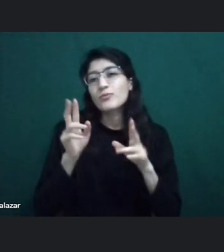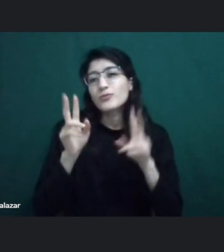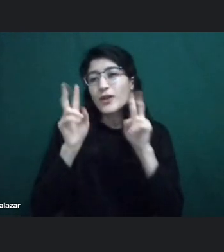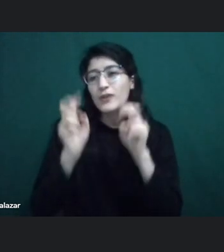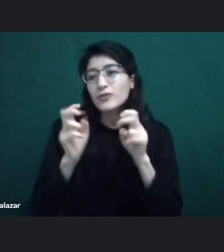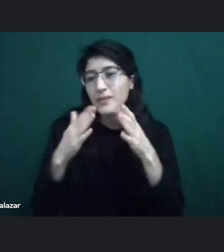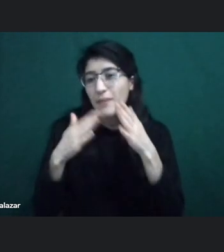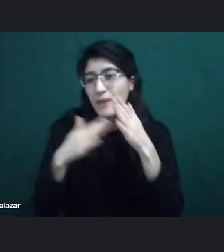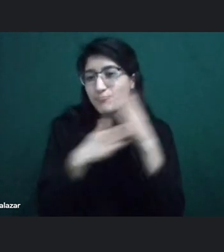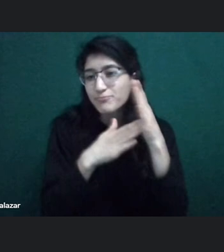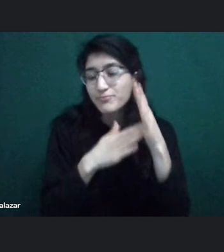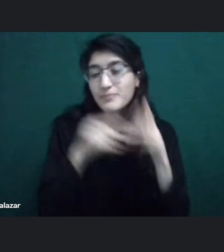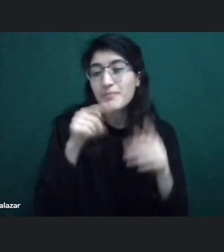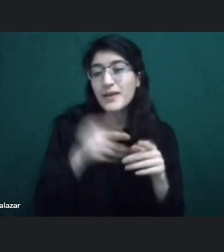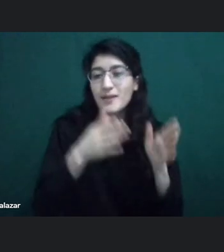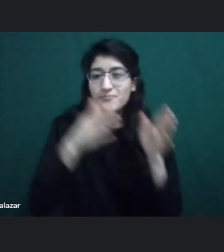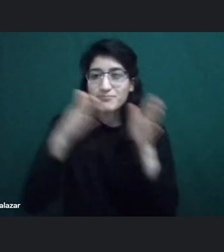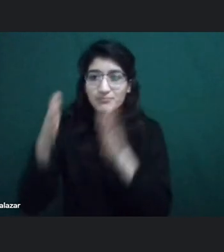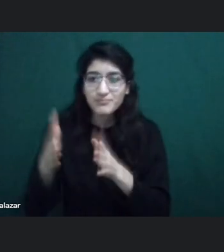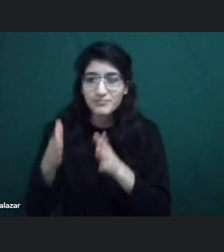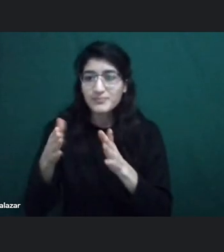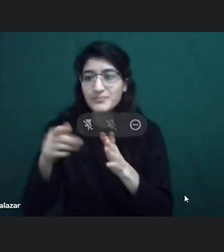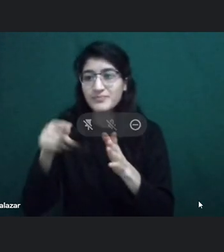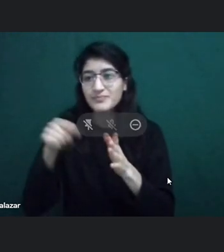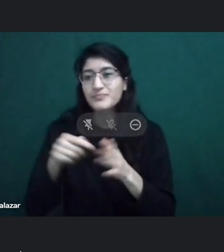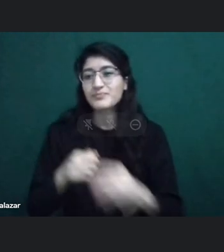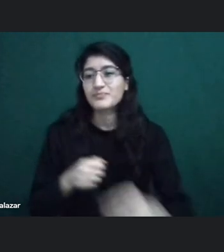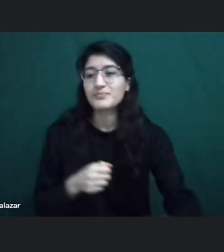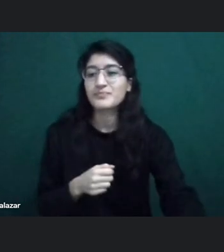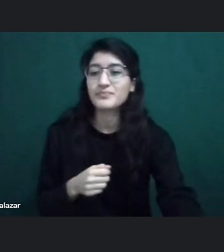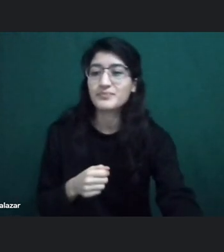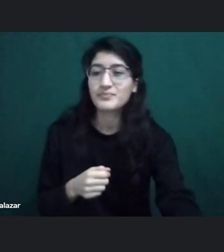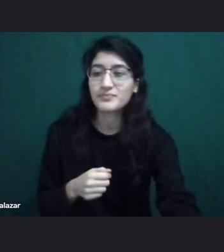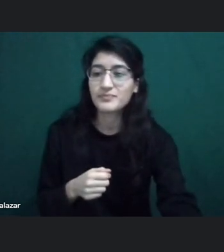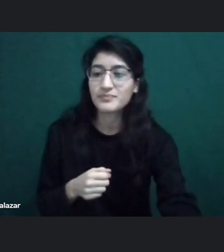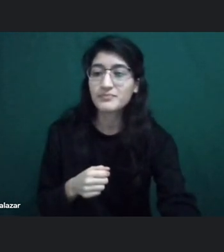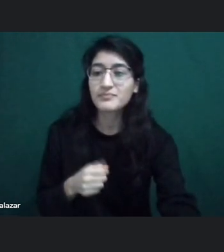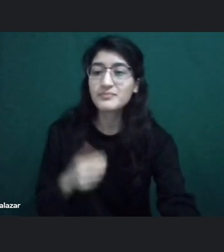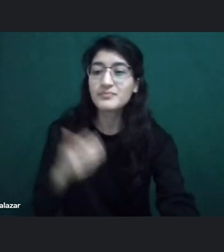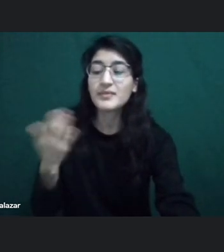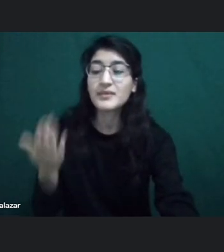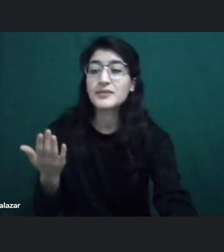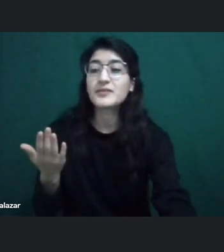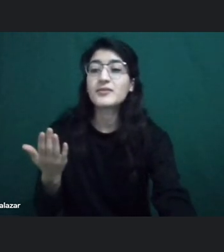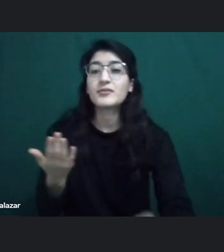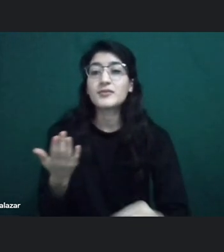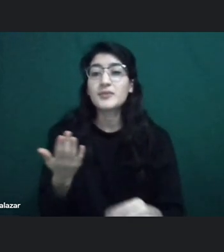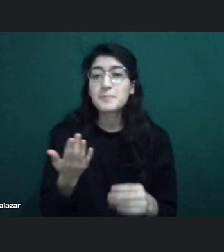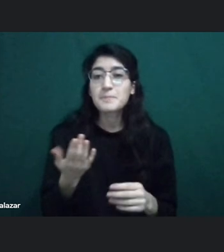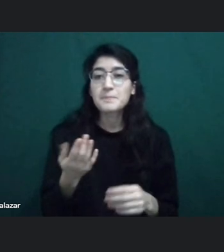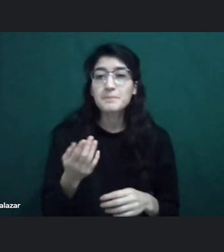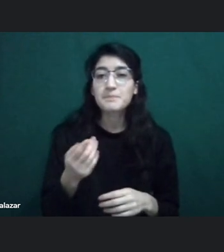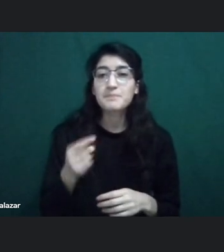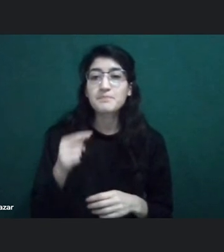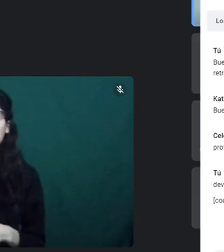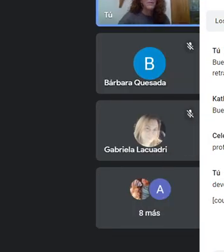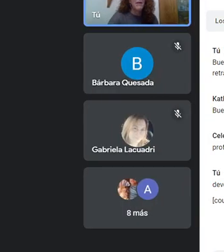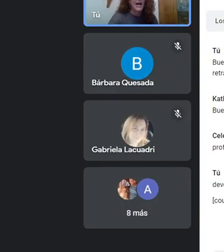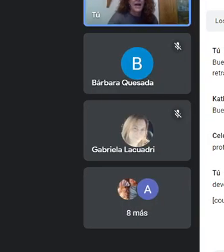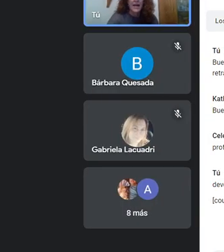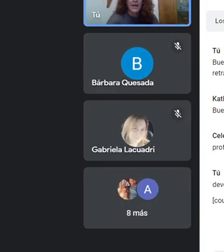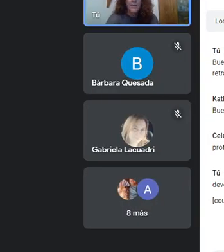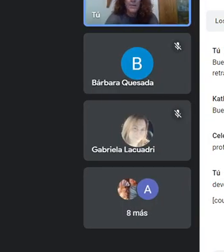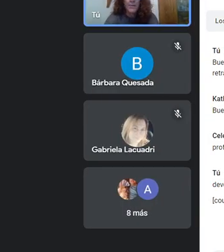etapa, ¿sí? Bien. Entonces, yo le decía que by, esta palabra,